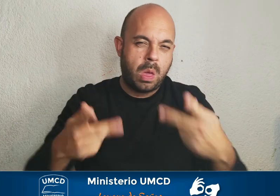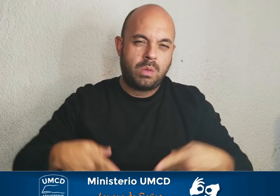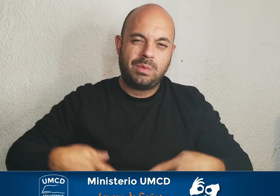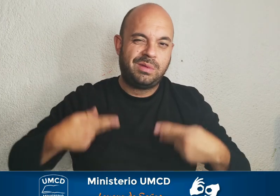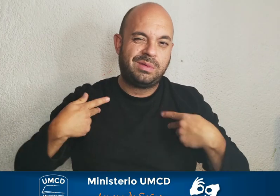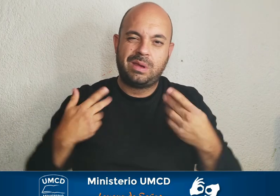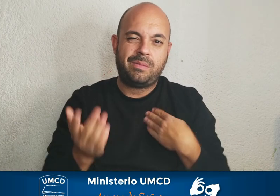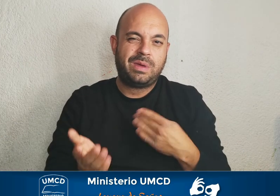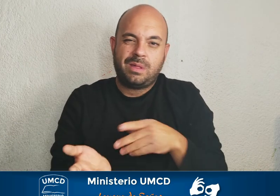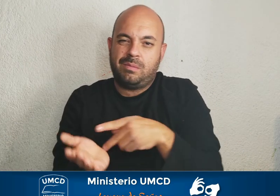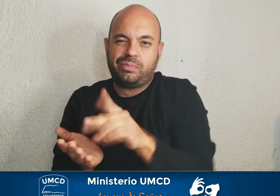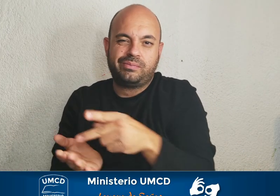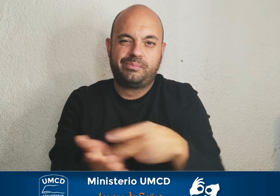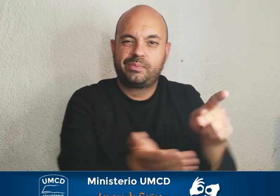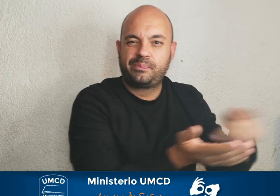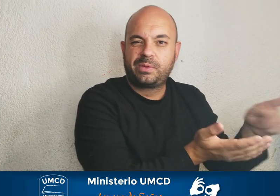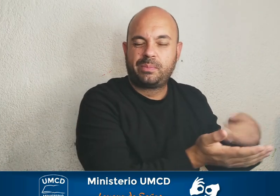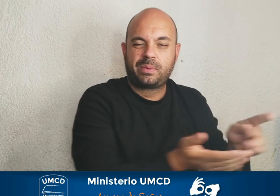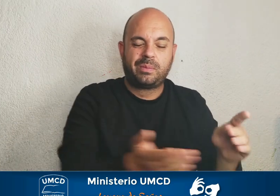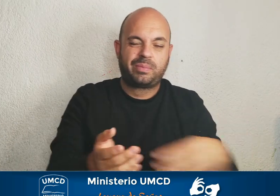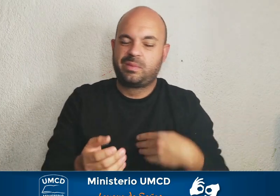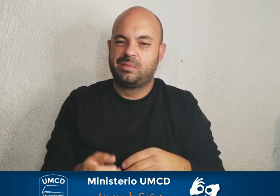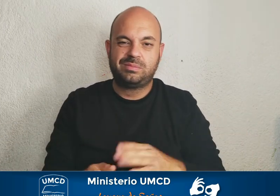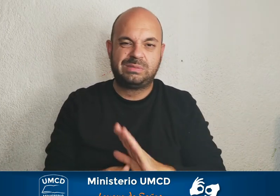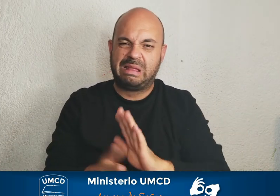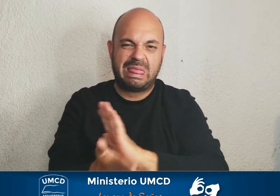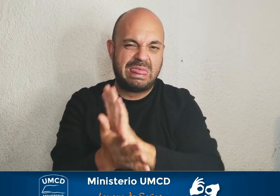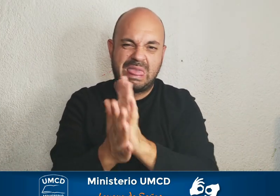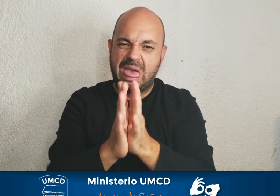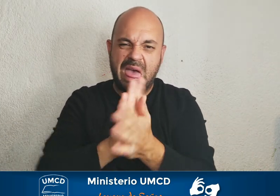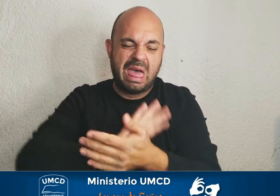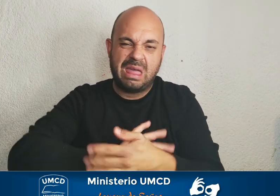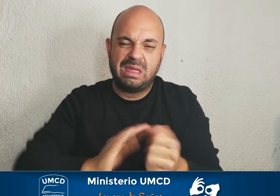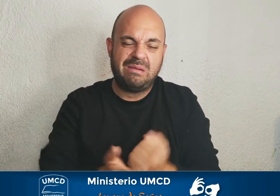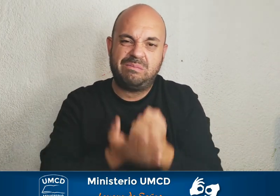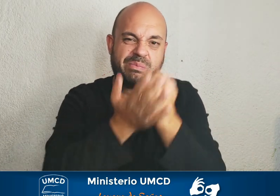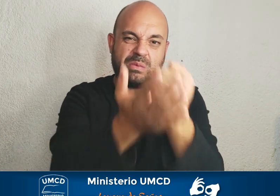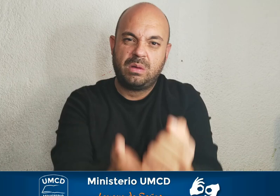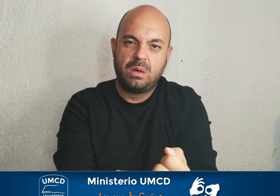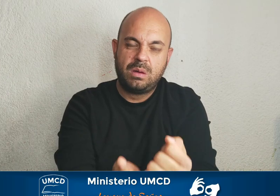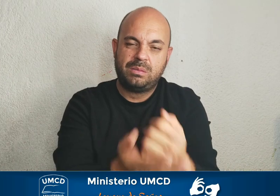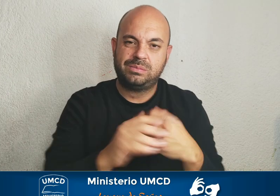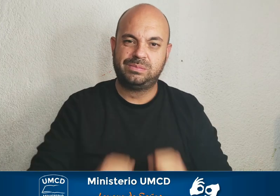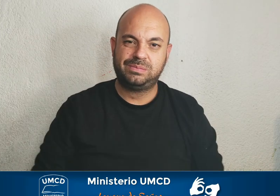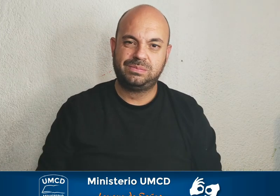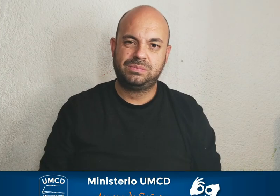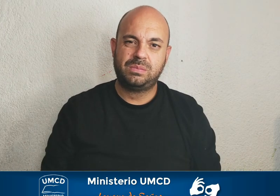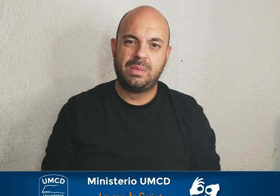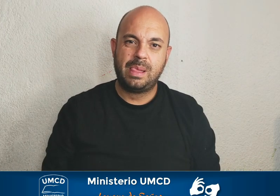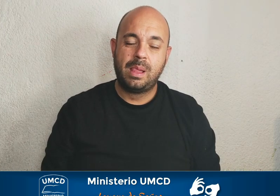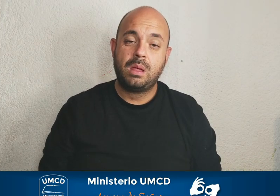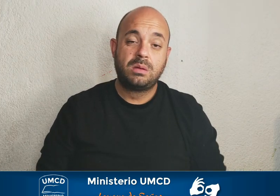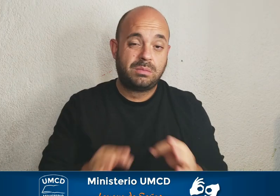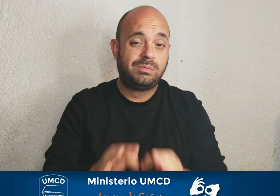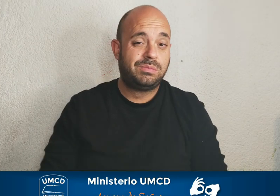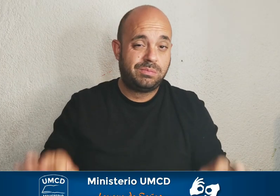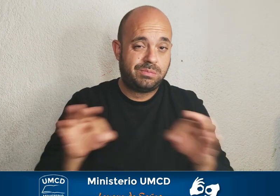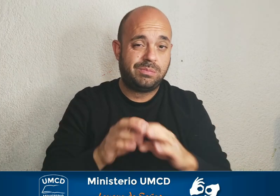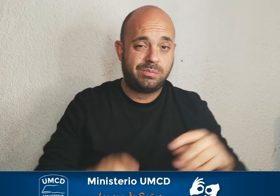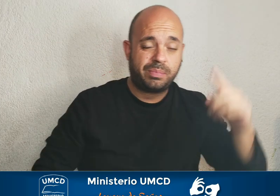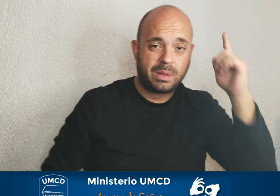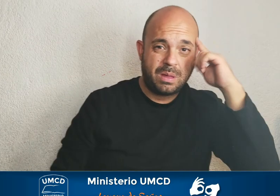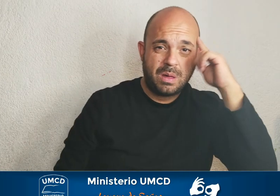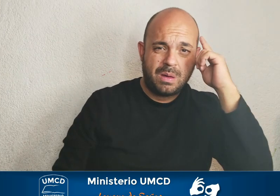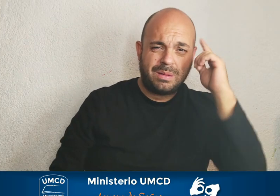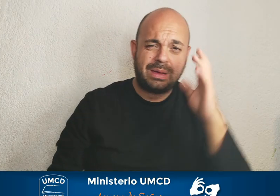en una vida que no va a llevar fruto. Va a quedar aquí. ¿Y de qué nos va a servir? Y eso dice el